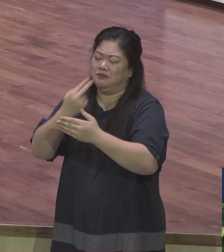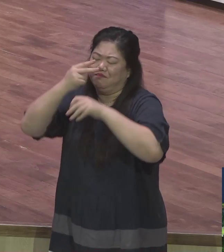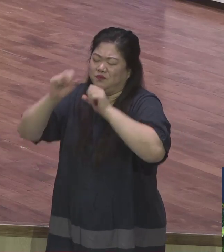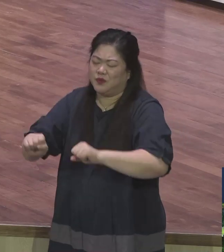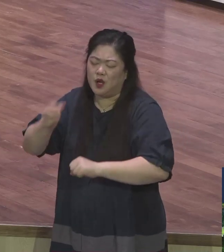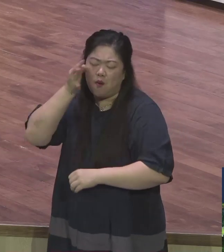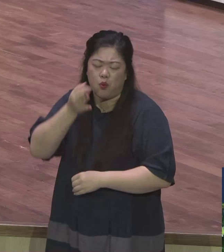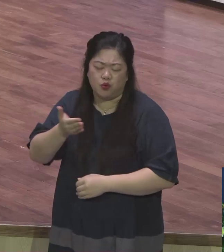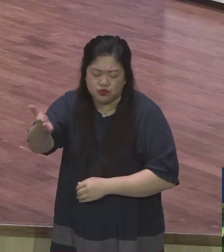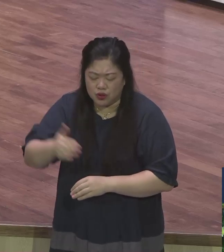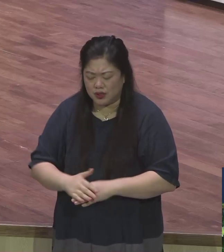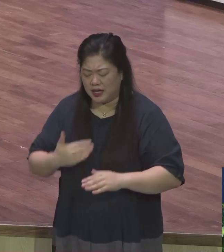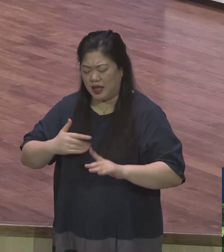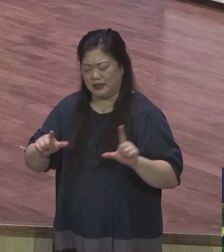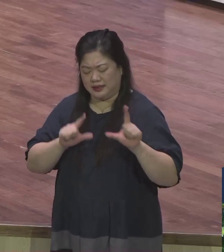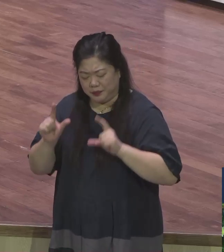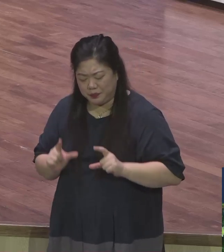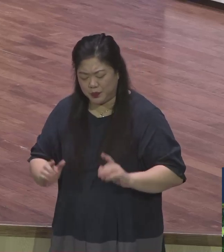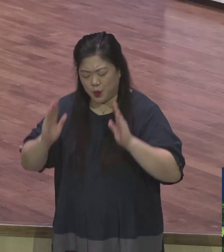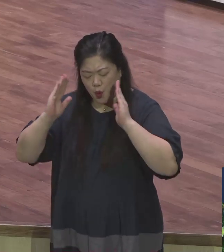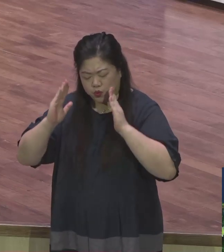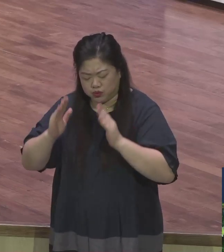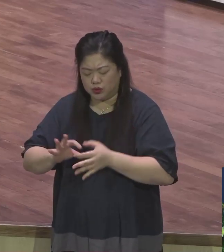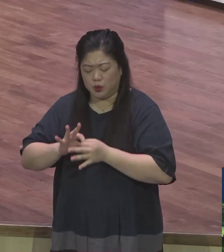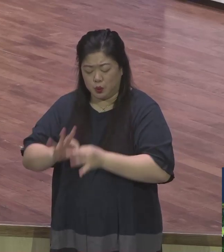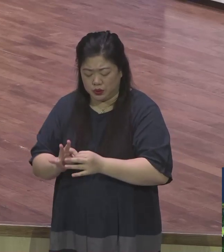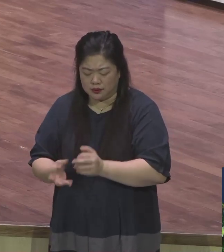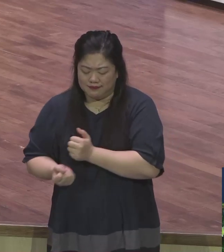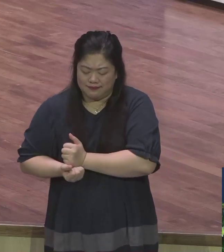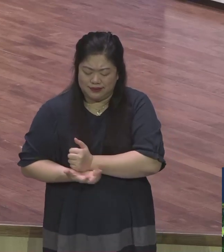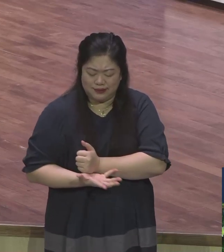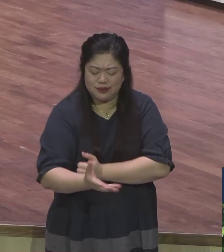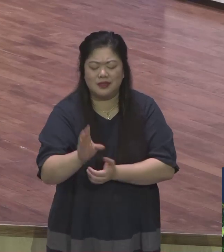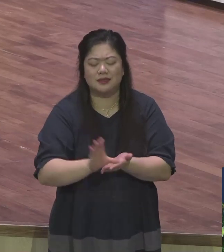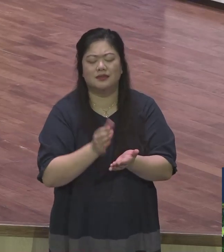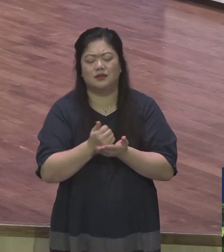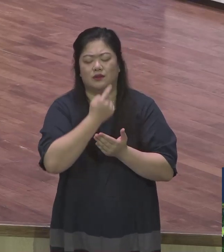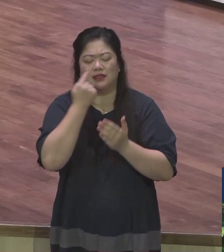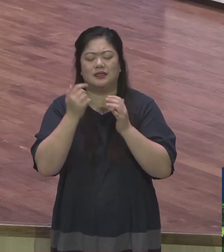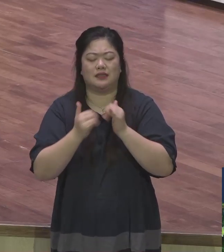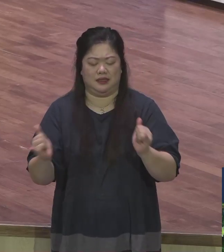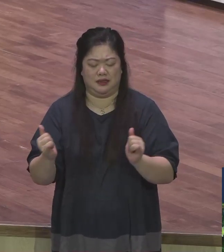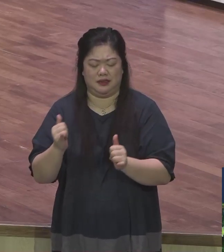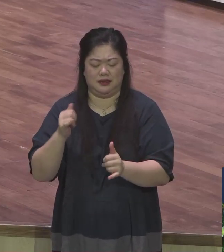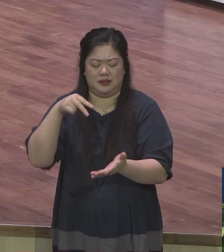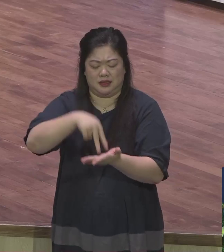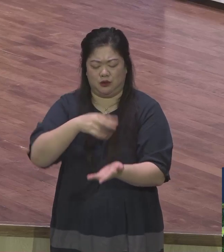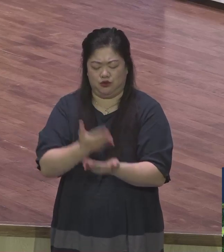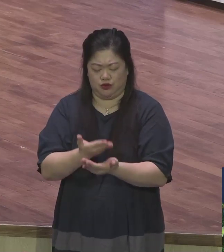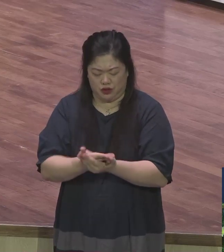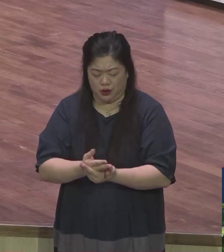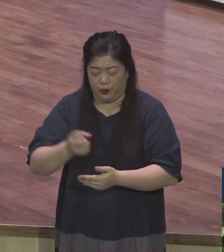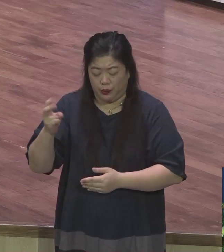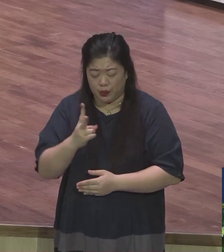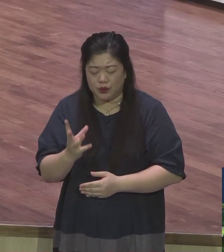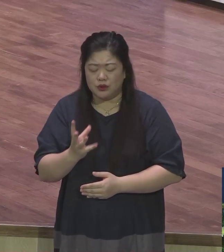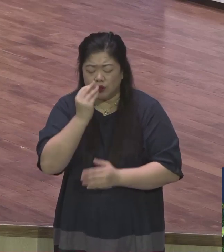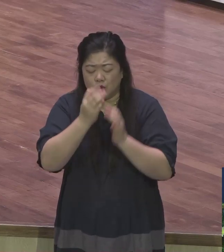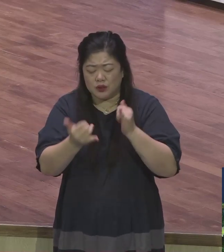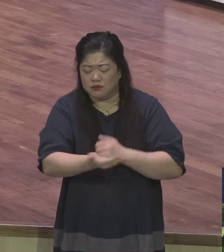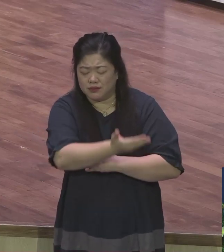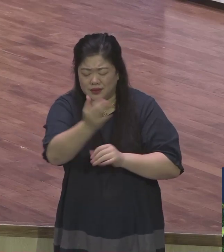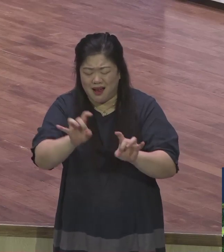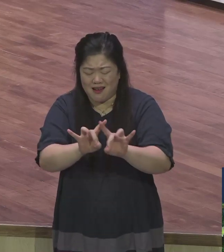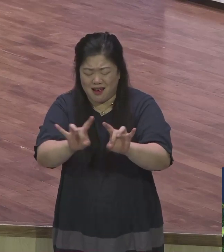학업을 통해서 삶을 통해서 이렇게 그리스도의 정인들이 되가야 주시옵시오 모든 숭고들 날마다